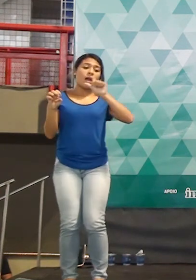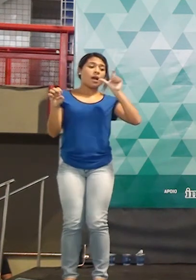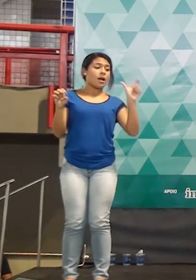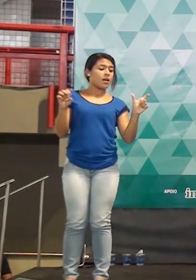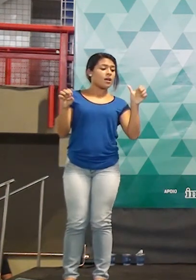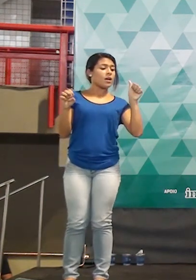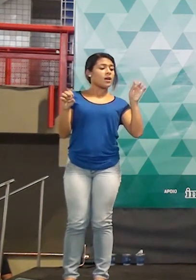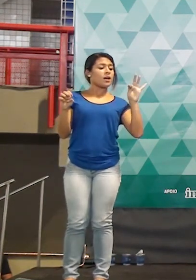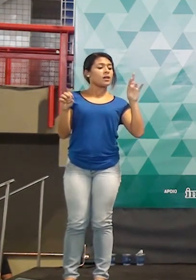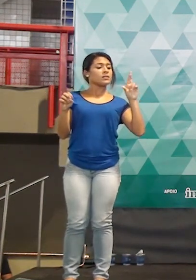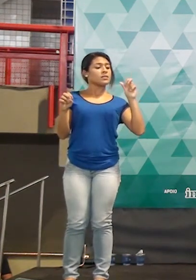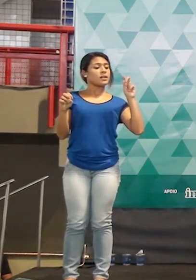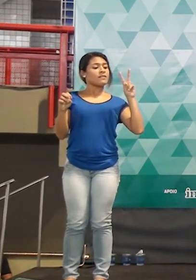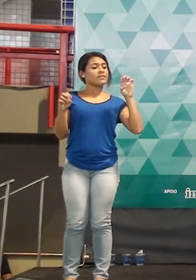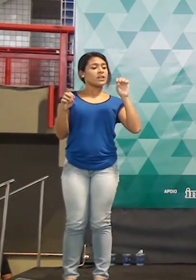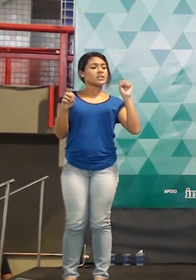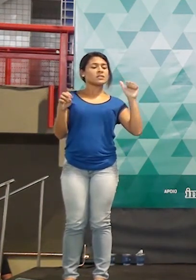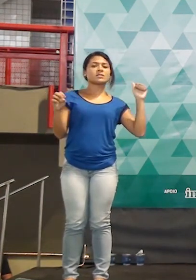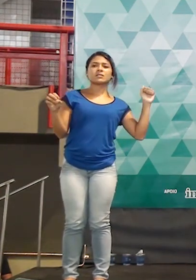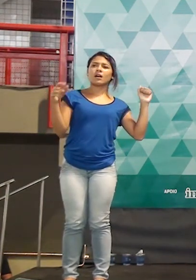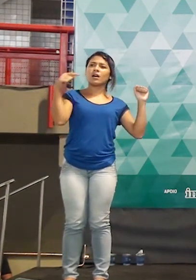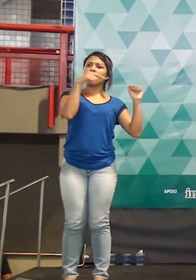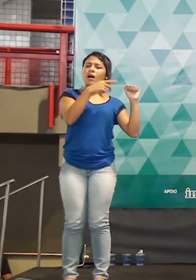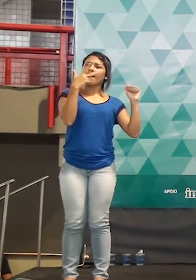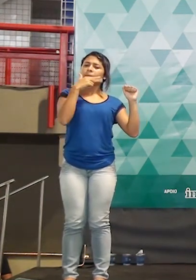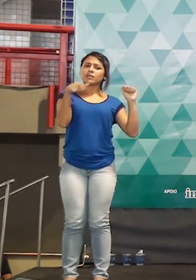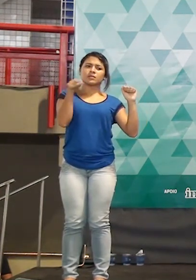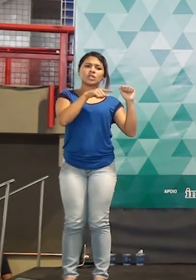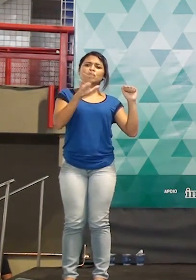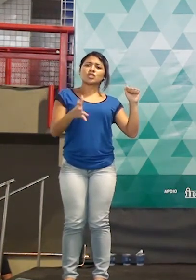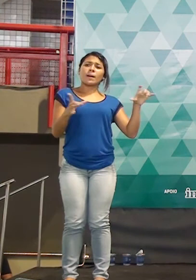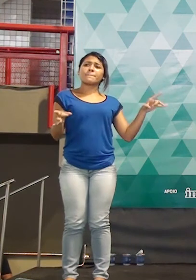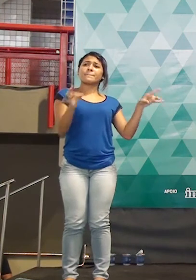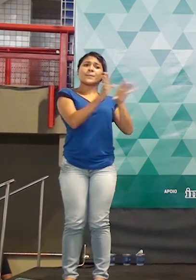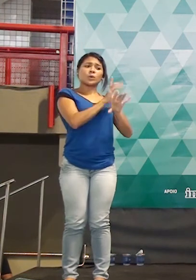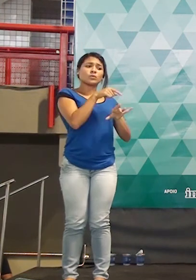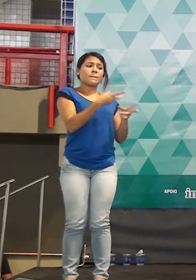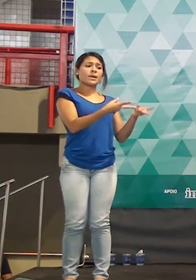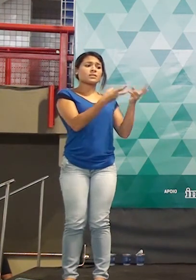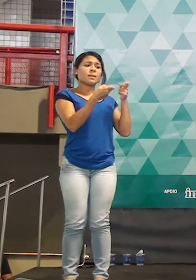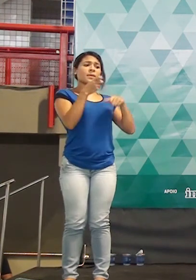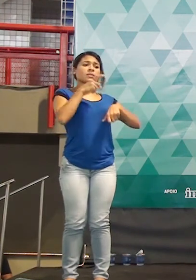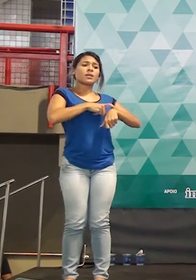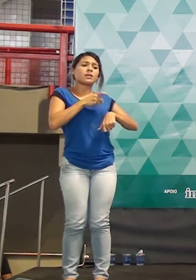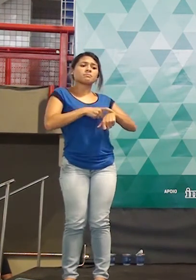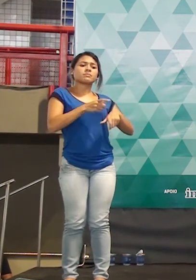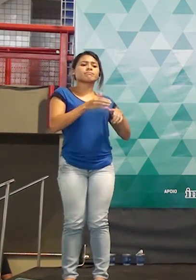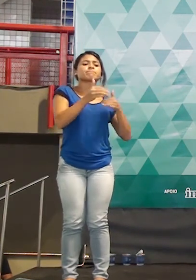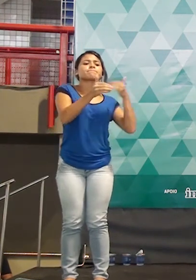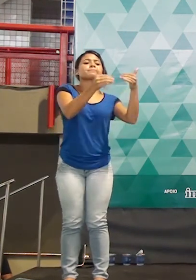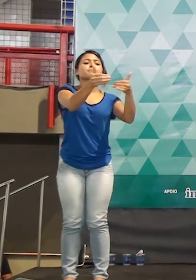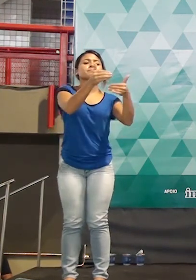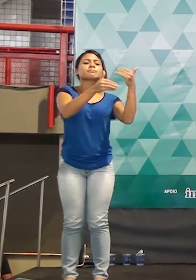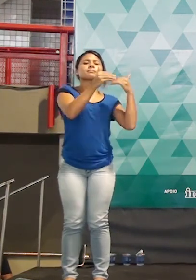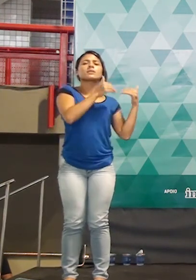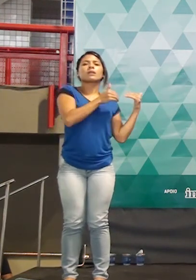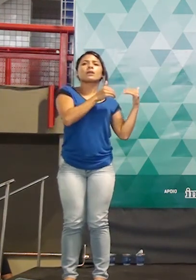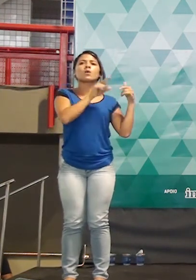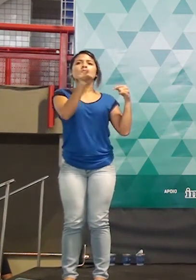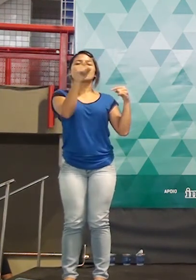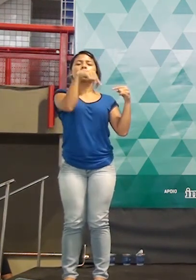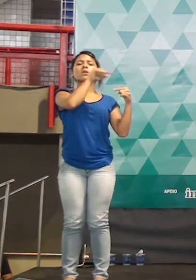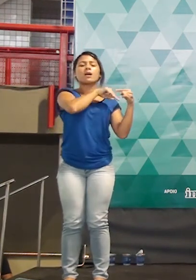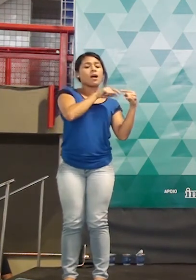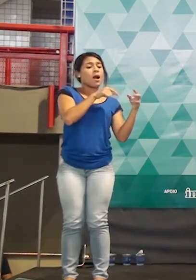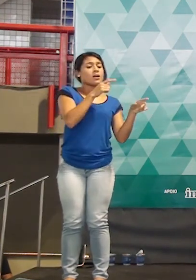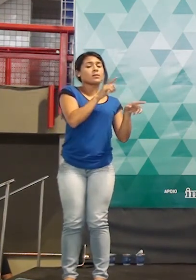no presente do indicativo. Eu não preciso do atualmente. Eu vou ler a mesma frase sem o atualmente. Se